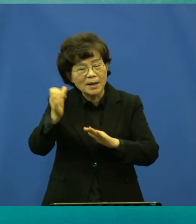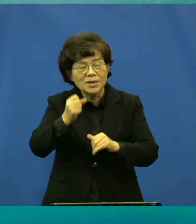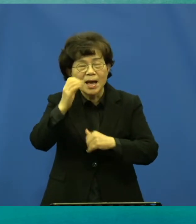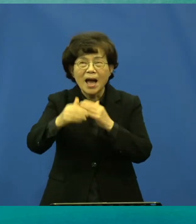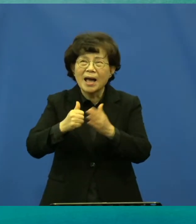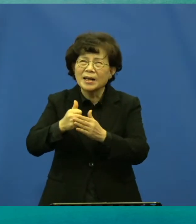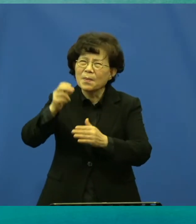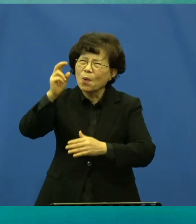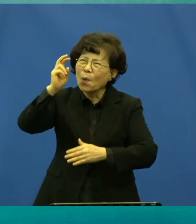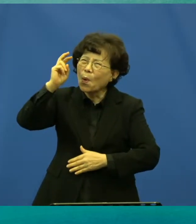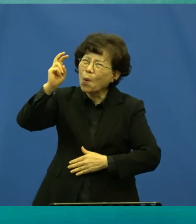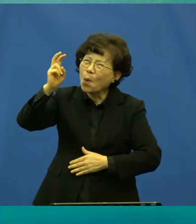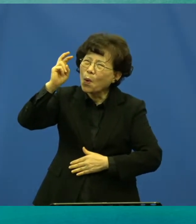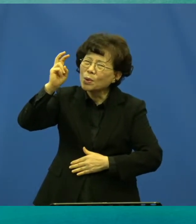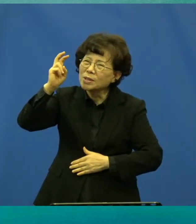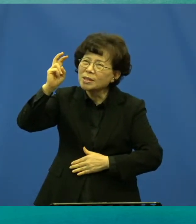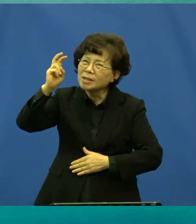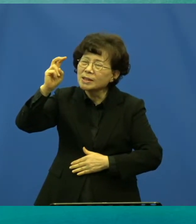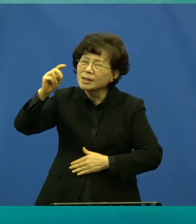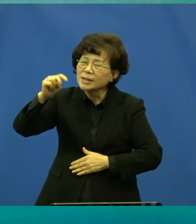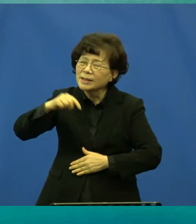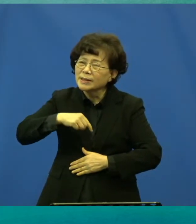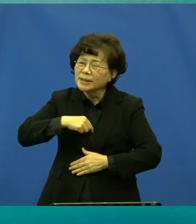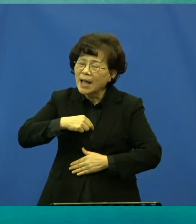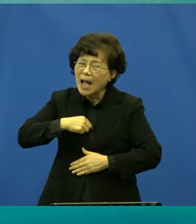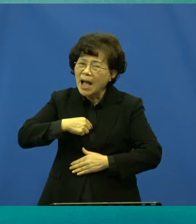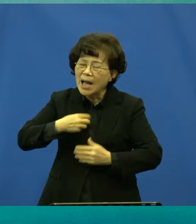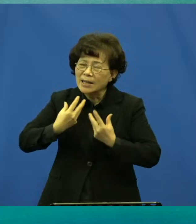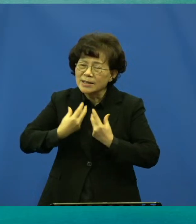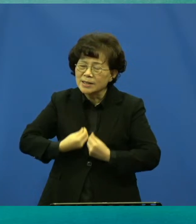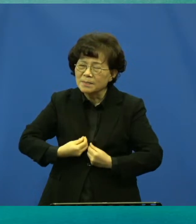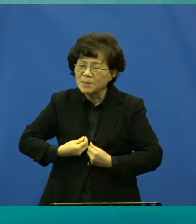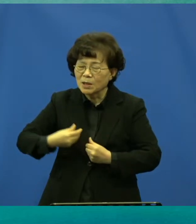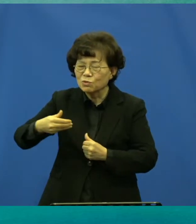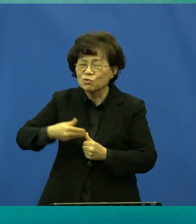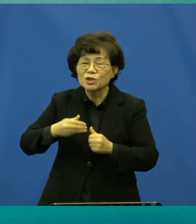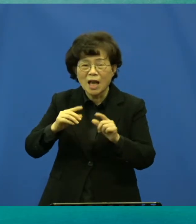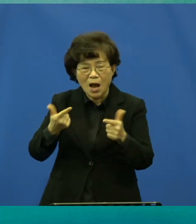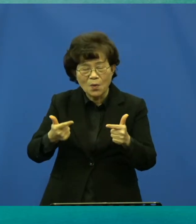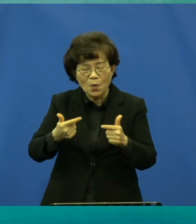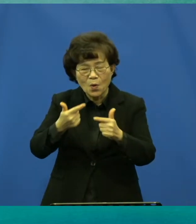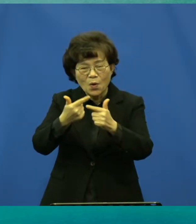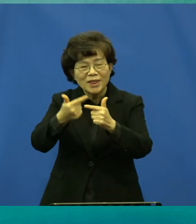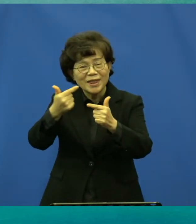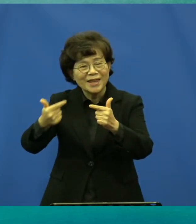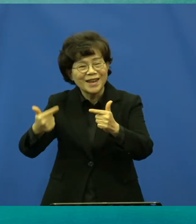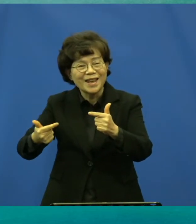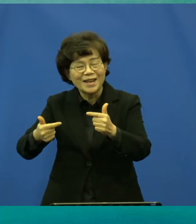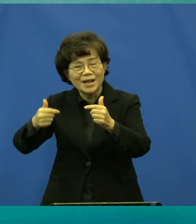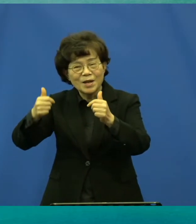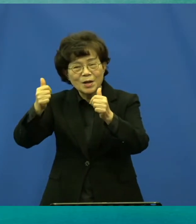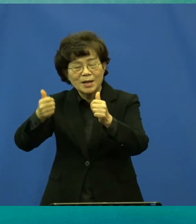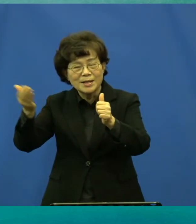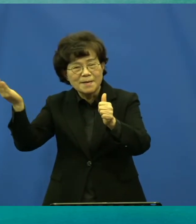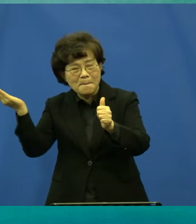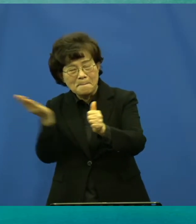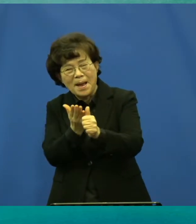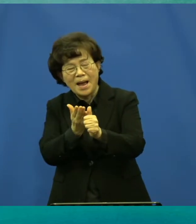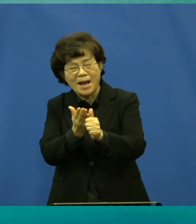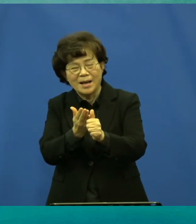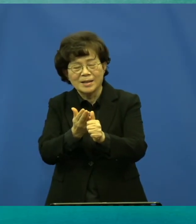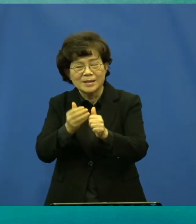혹시 자신을 실망시키지 않으시고 니느웨를 심판하실지 모른다.